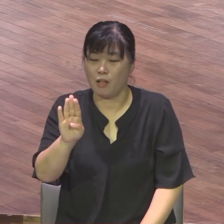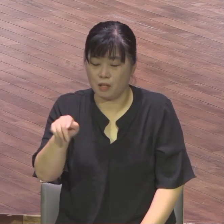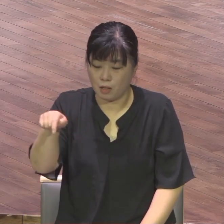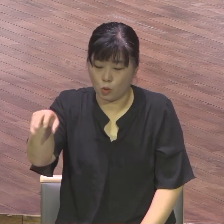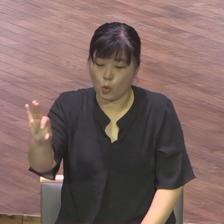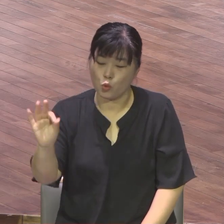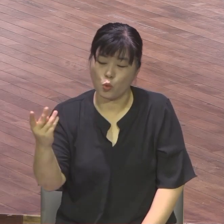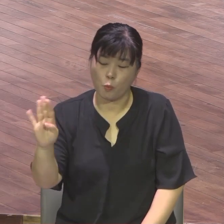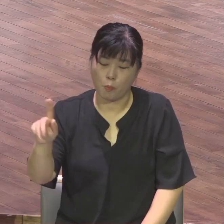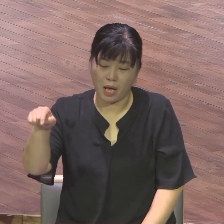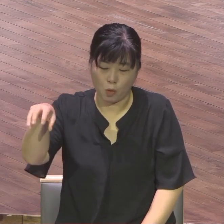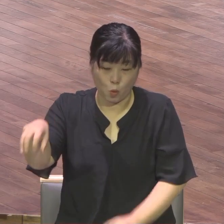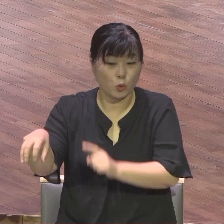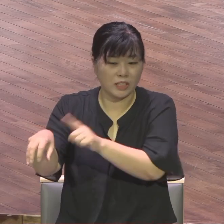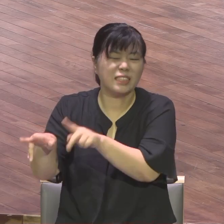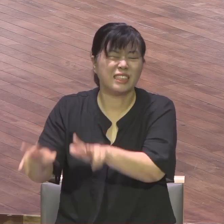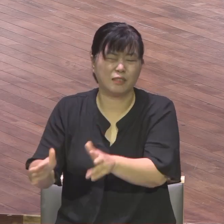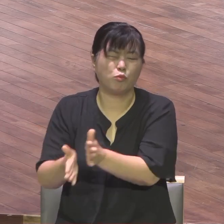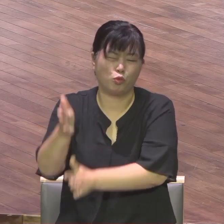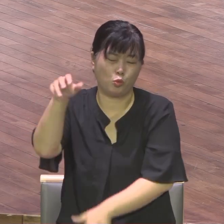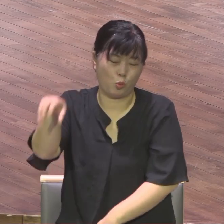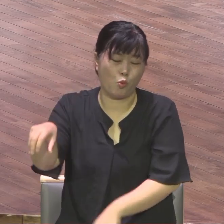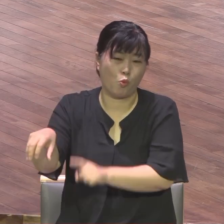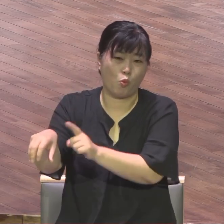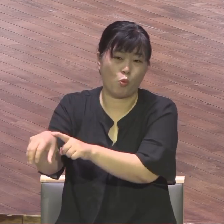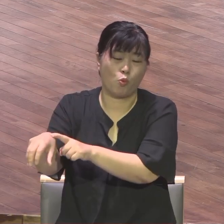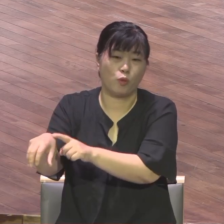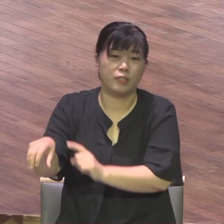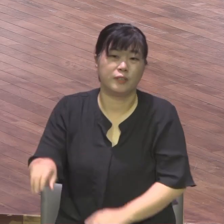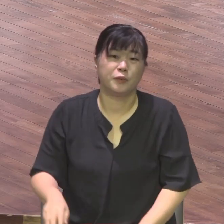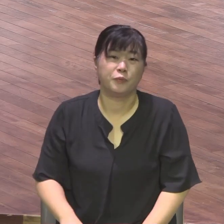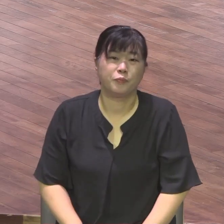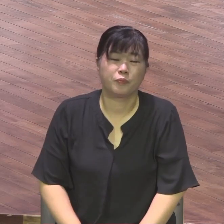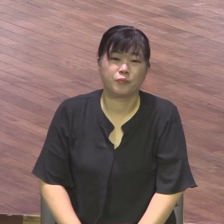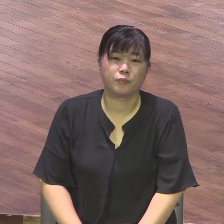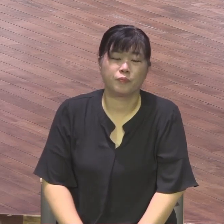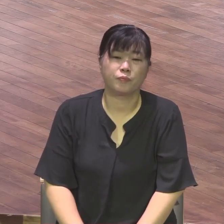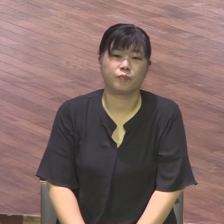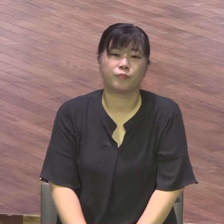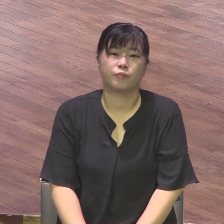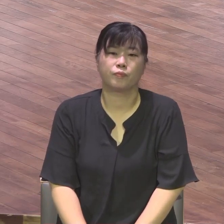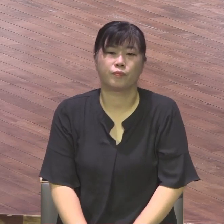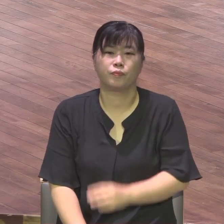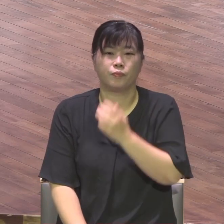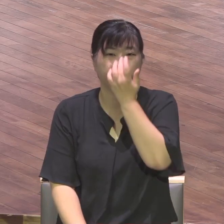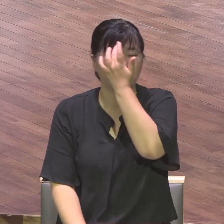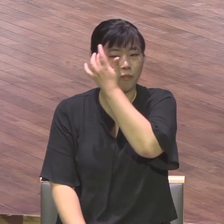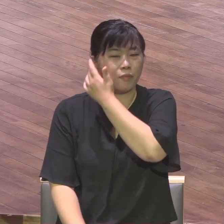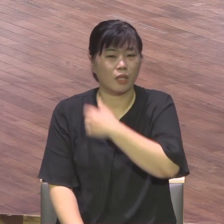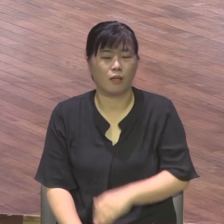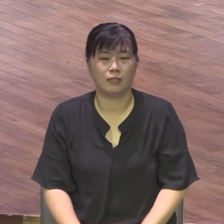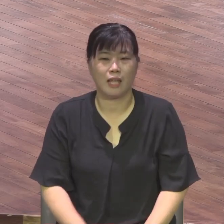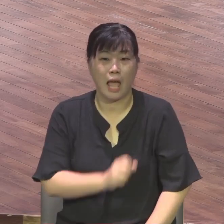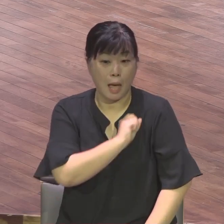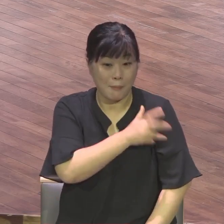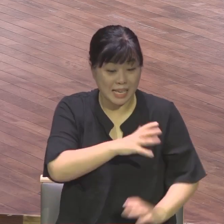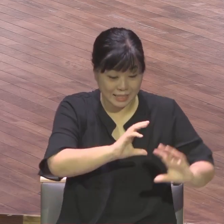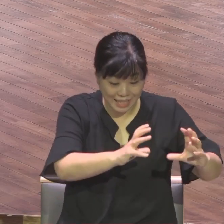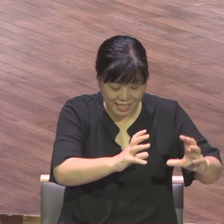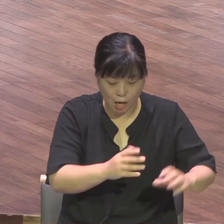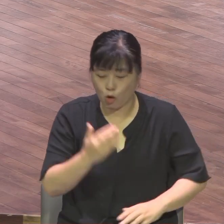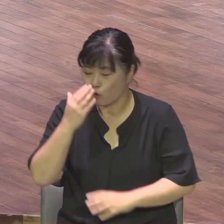거예요. 모슬렘들이 그렇게 다 장악을 한 상태에 지금 서로 막 갈등하고 있어요.